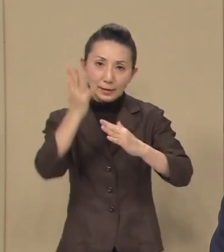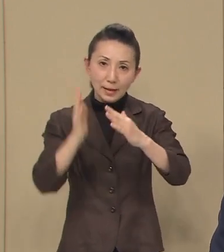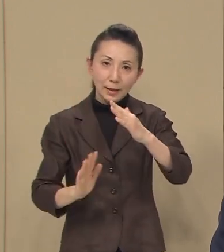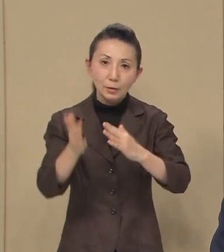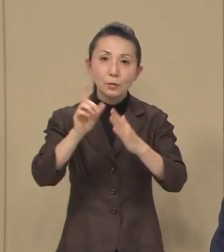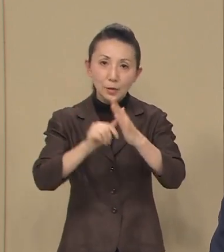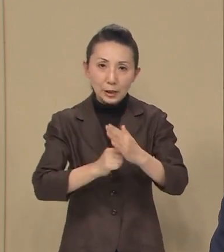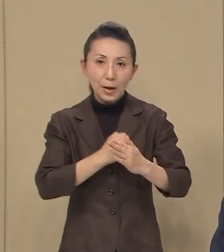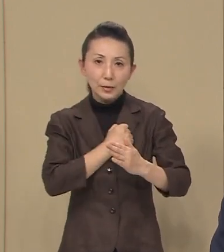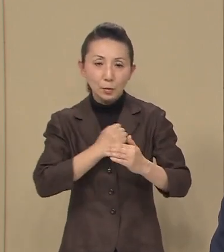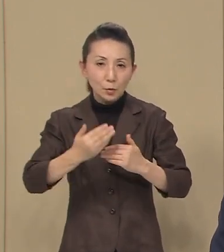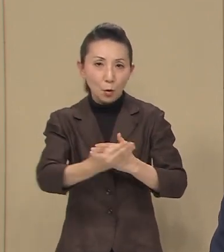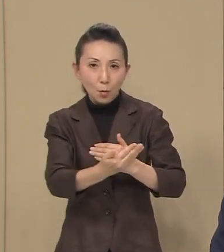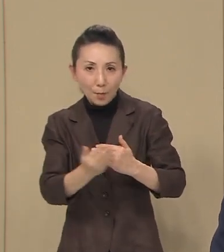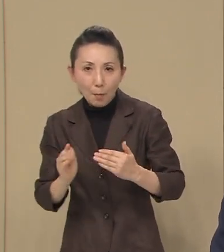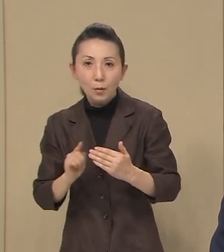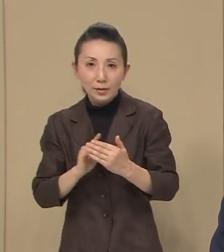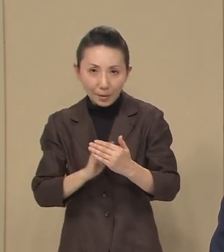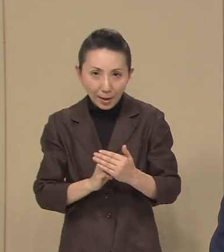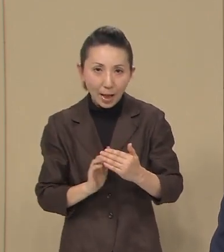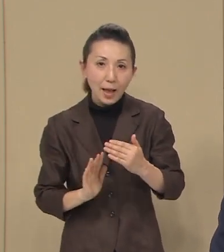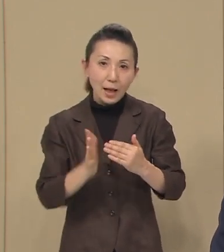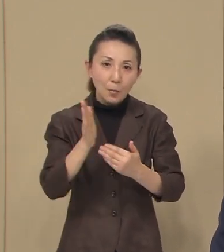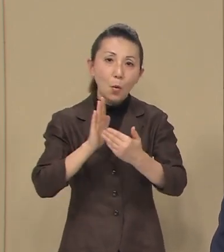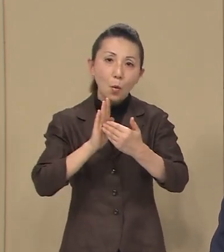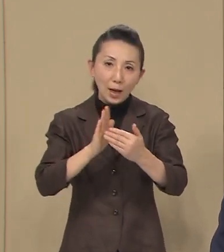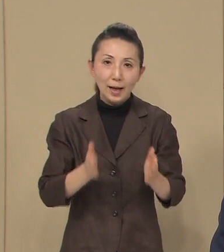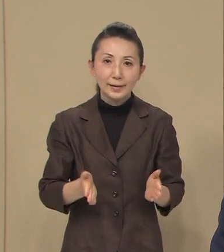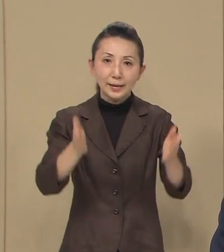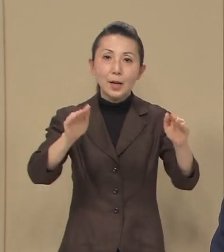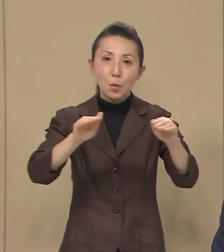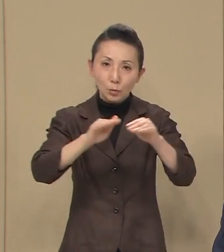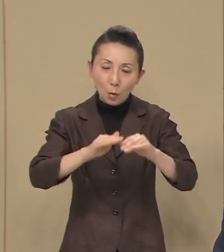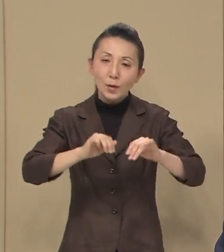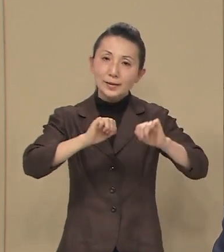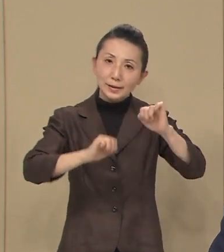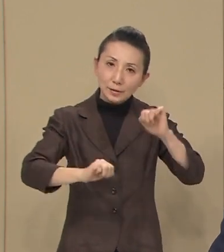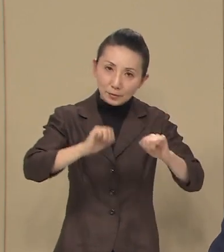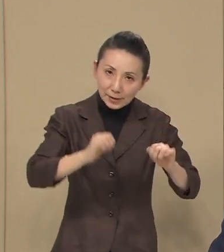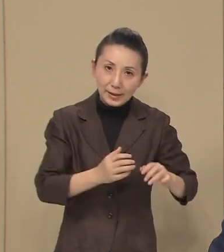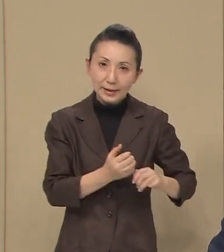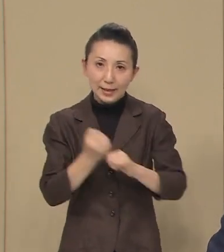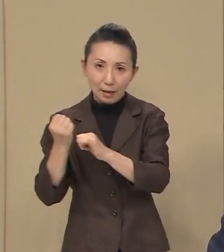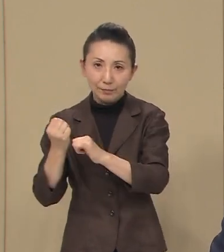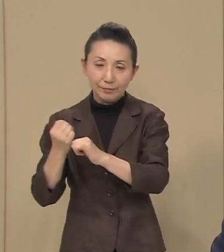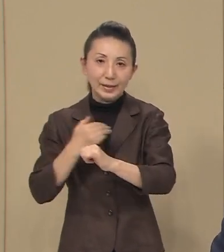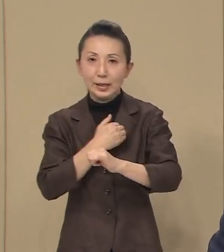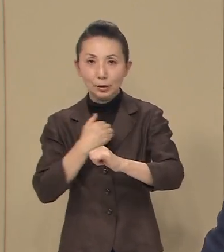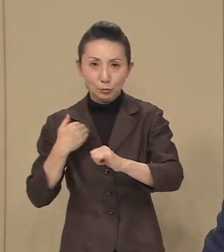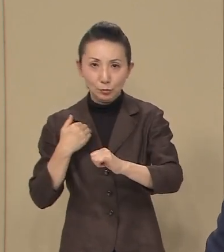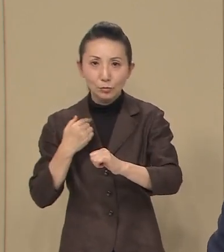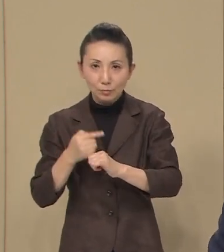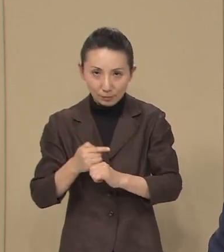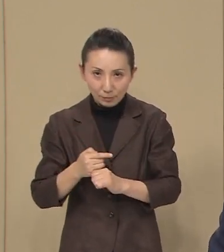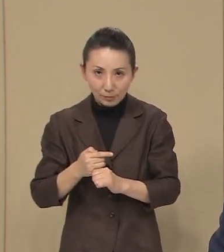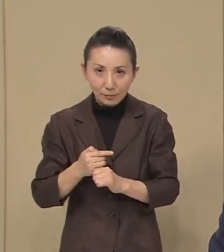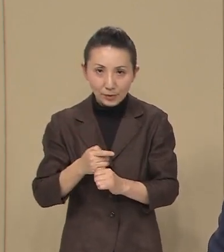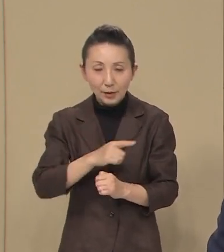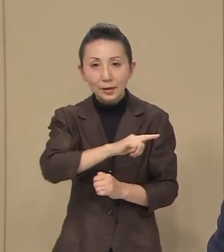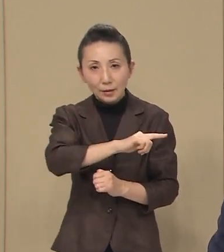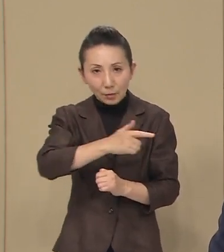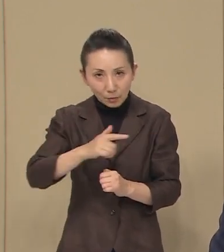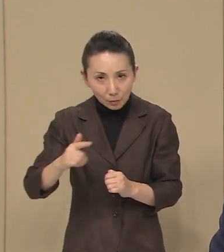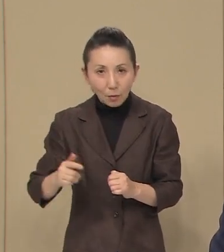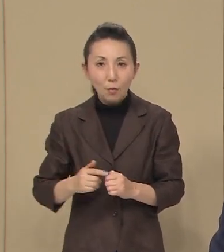ないように防火建物にどこでも避難できるそれは試験を取り払ってそしてフリーに